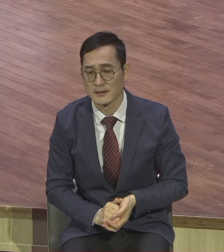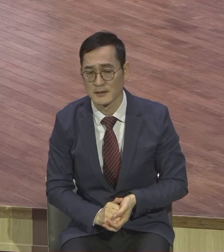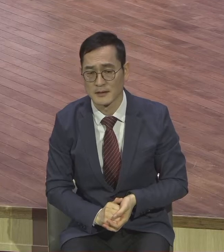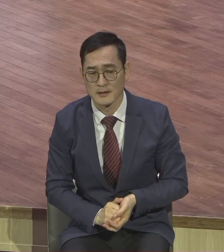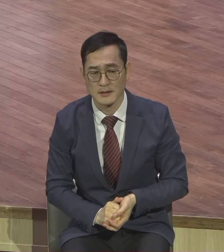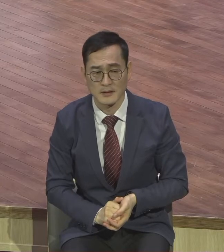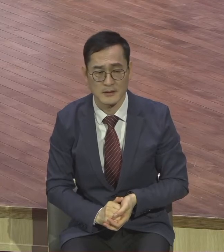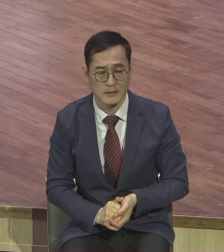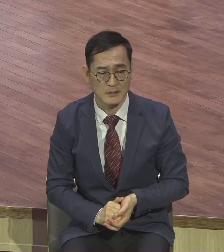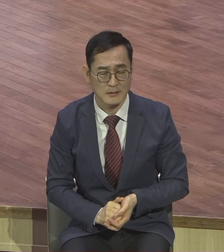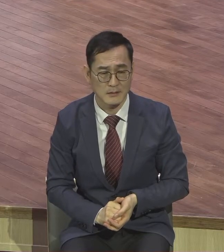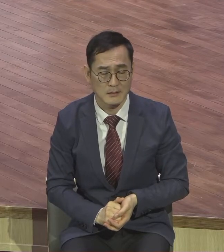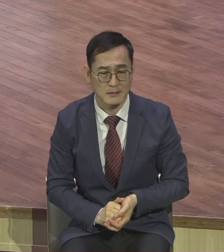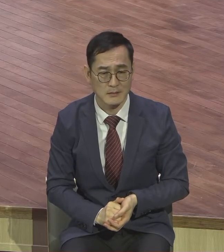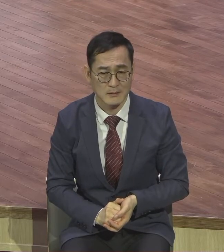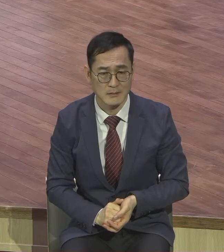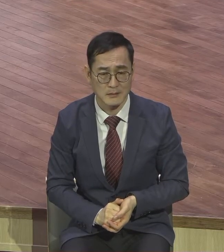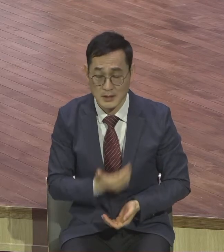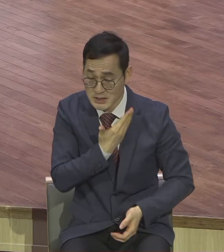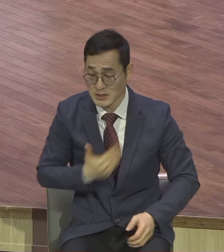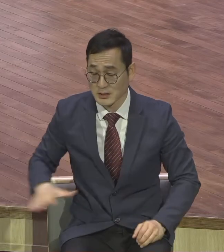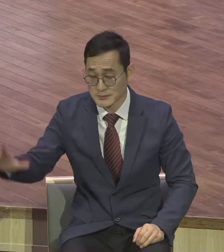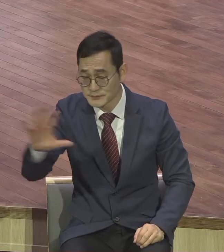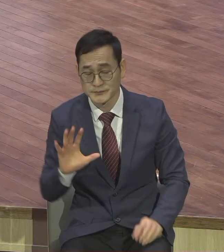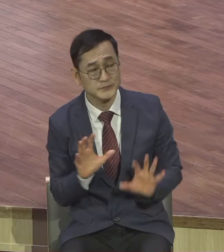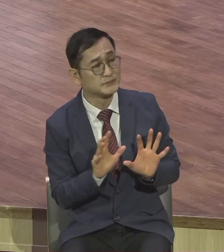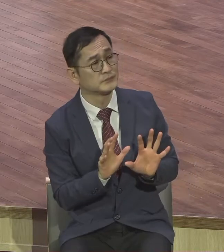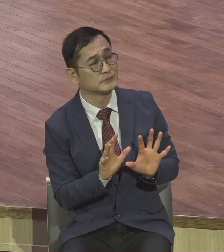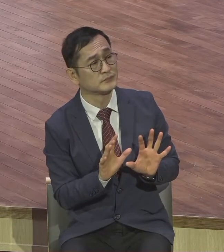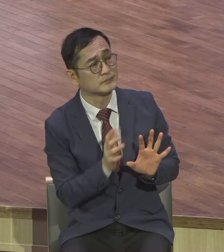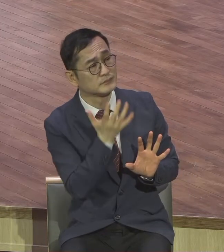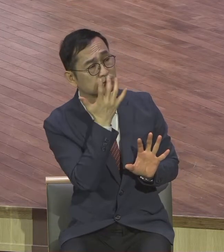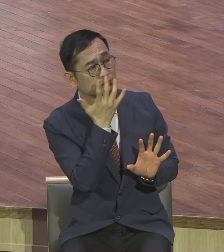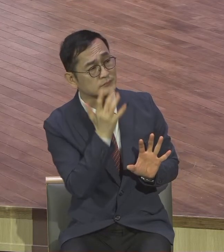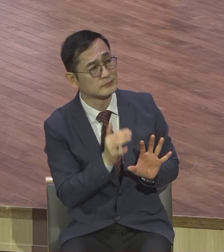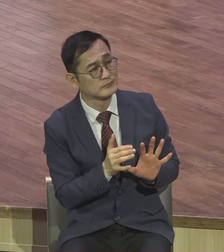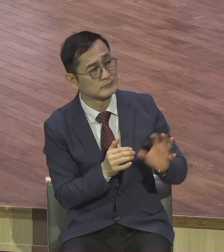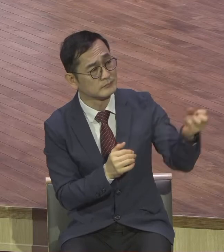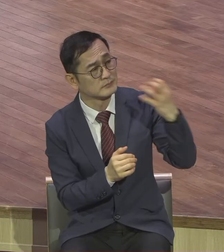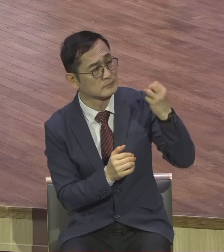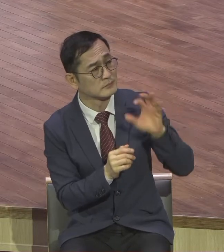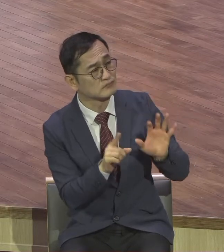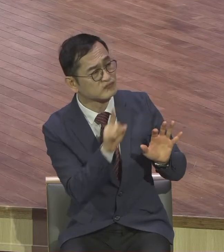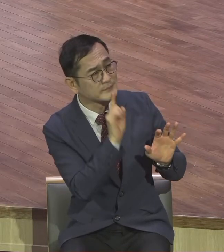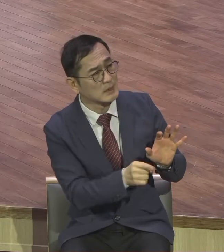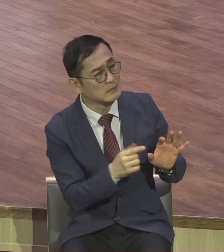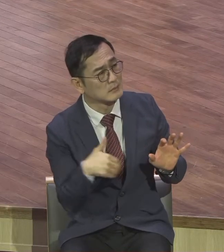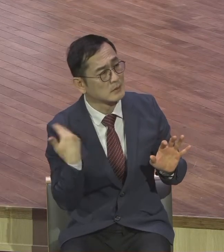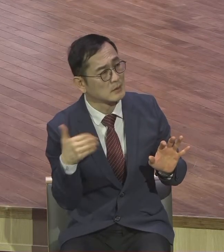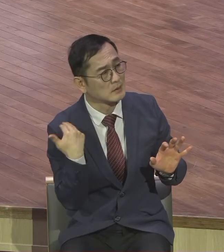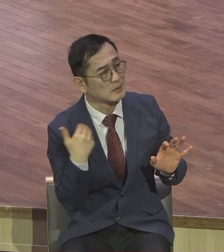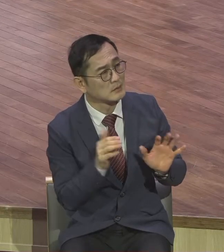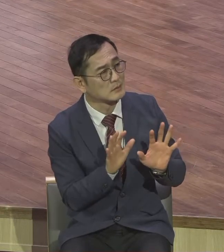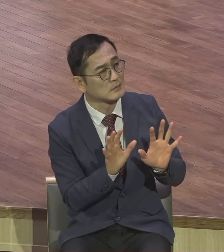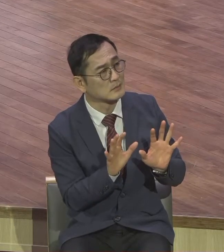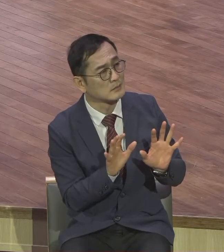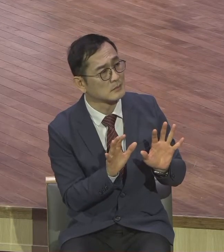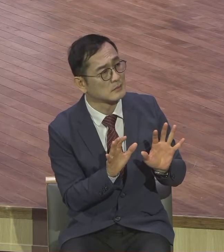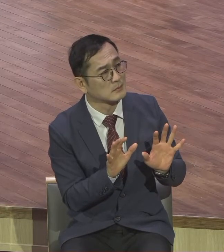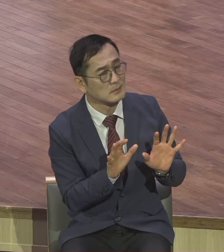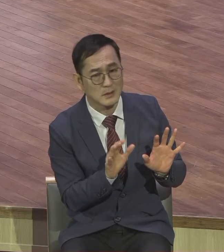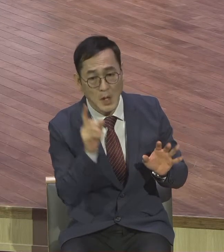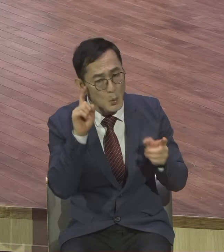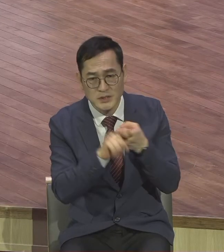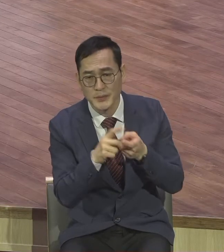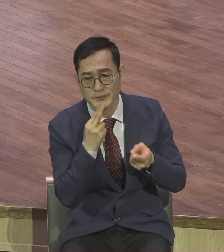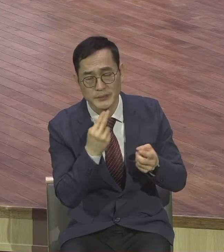그런데 지금 제자들 보면요 세 번이나 심각하게 예수님이 말씀하신 데도 아무 관심이 없어요